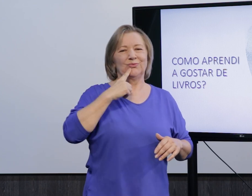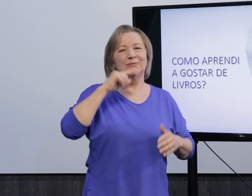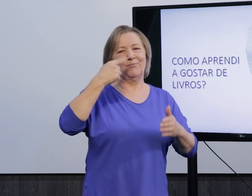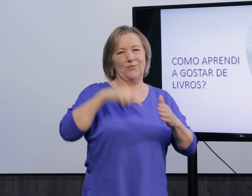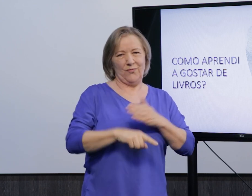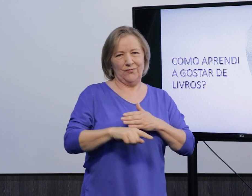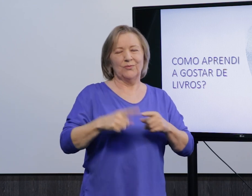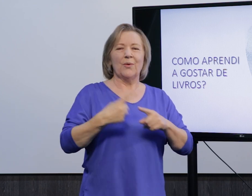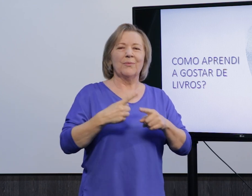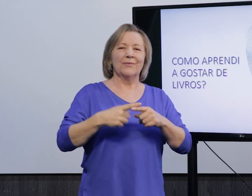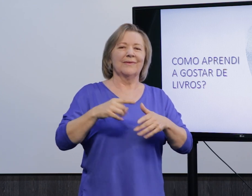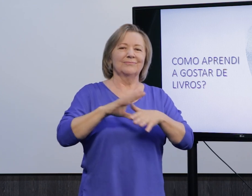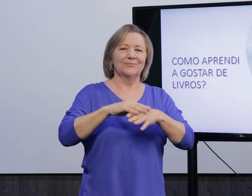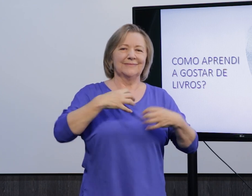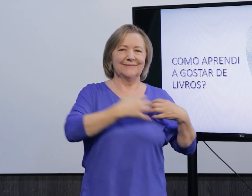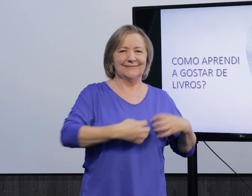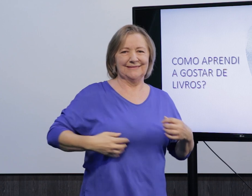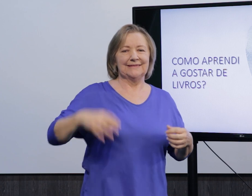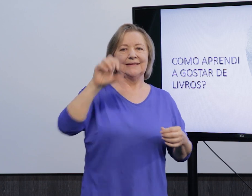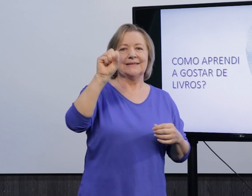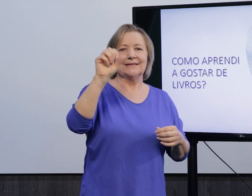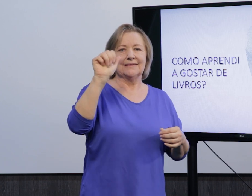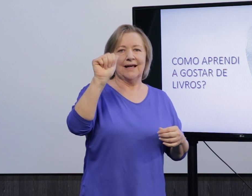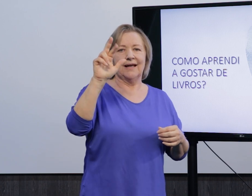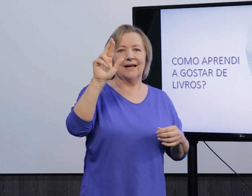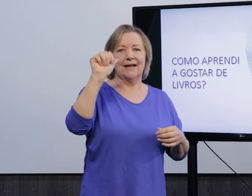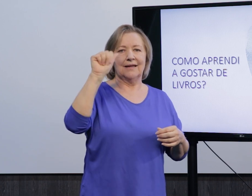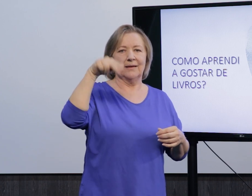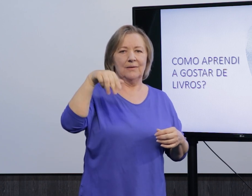né devido ao a doença que eu tive ao sarampo